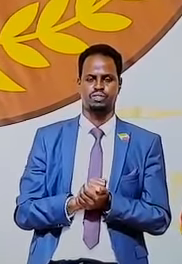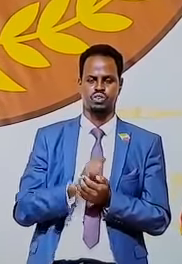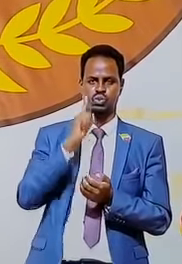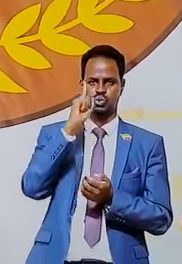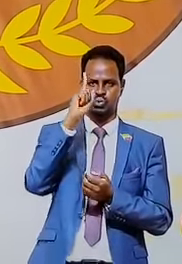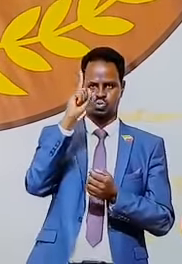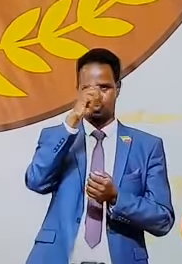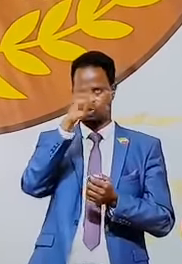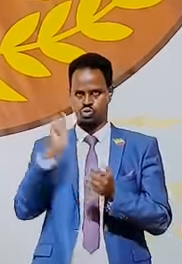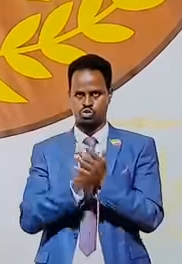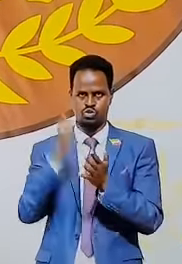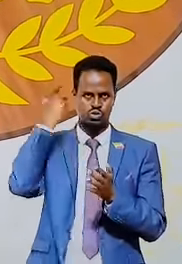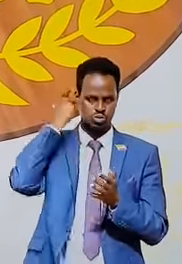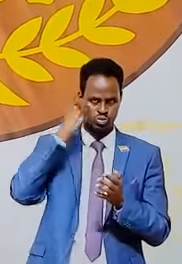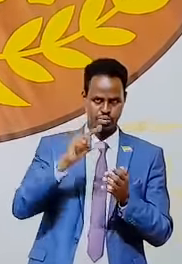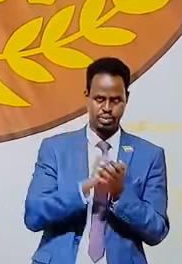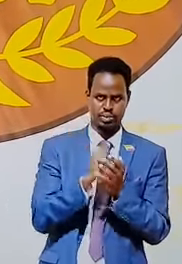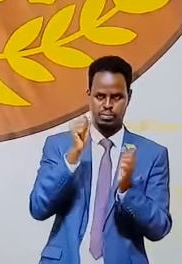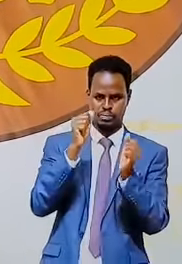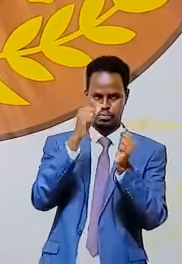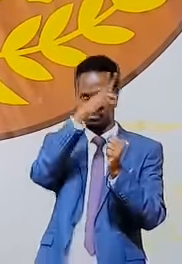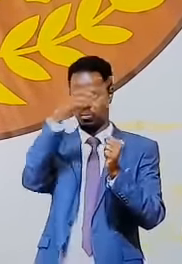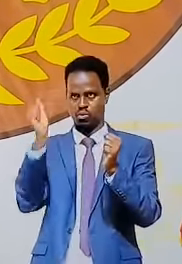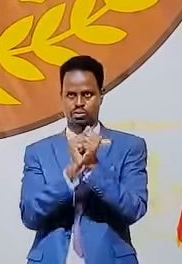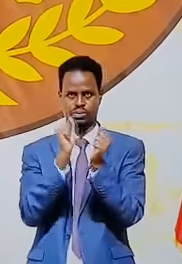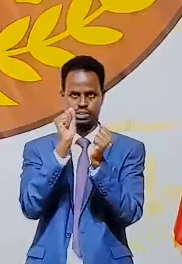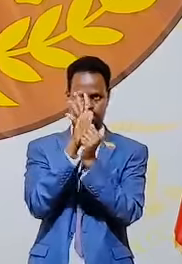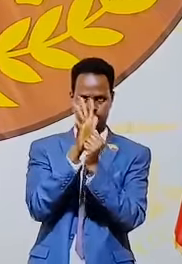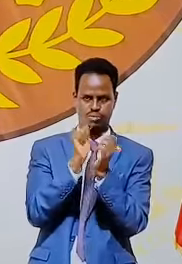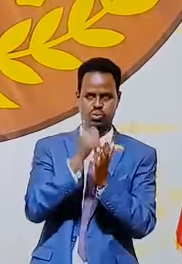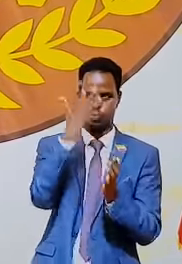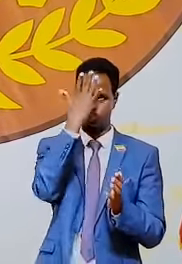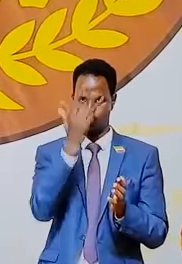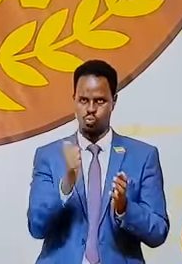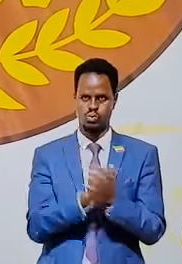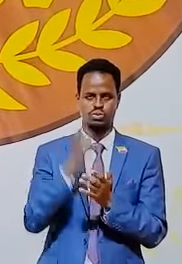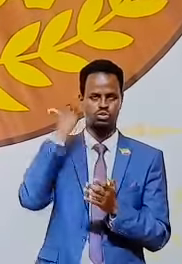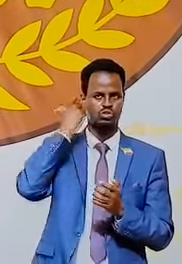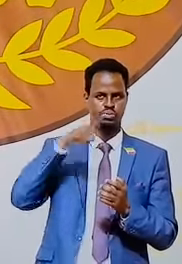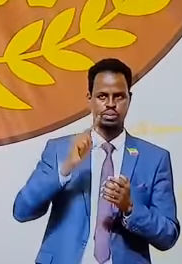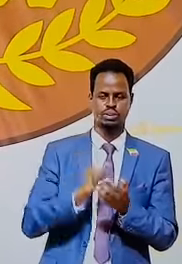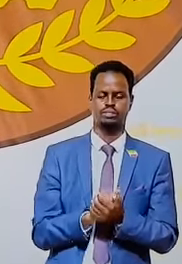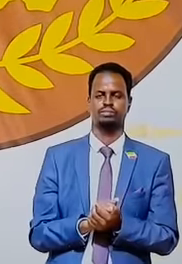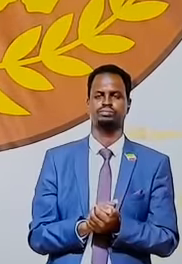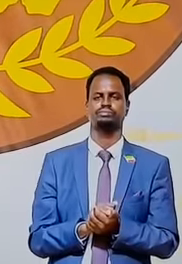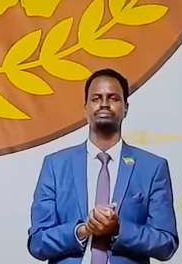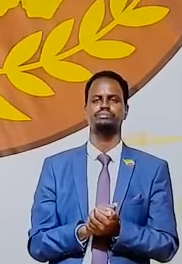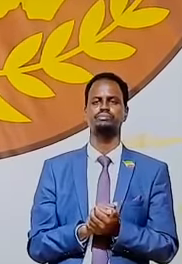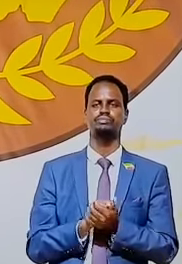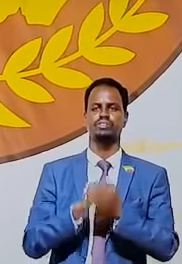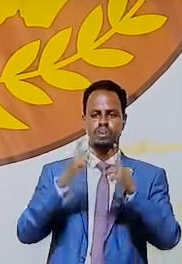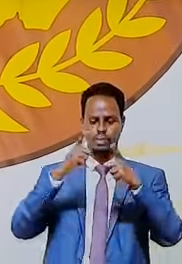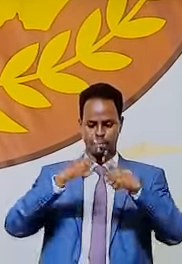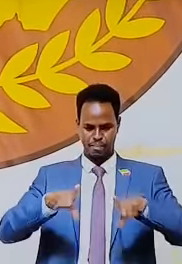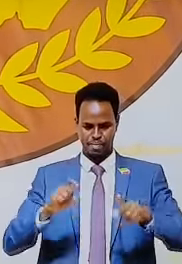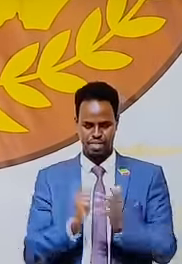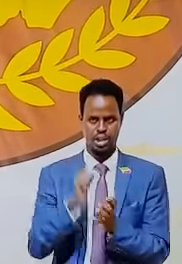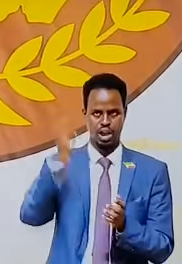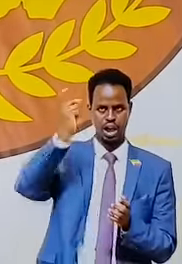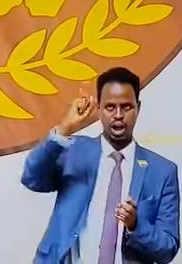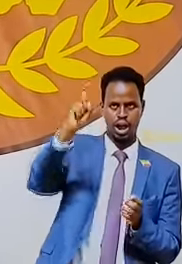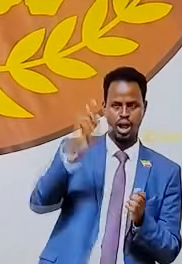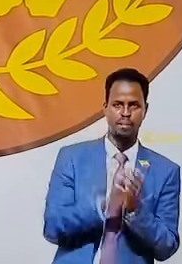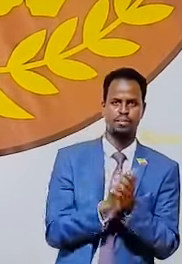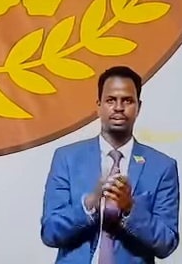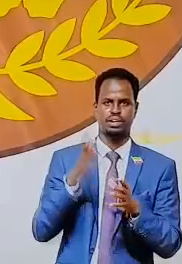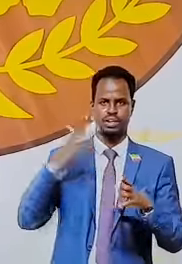gaardena Soomaalida waxa ka tagay jiray 1500 waaye ma way tagay karaan dadka Soomaaliland weel ay ku tagaan ma hayn xamar ragii arday